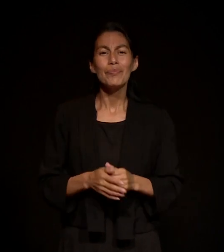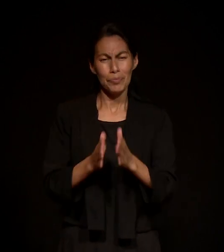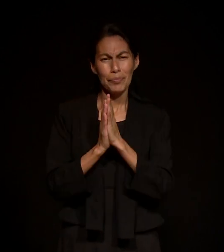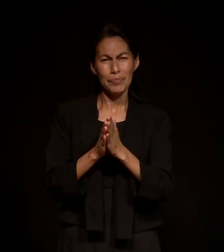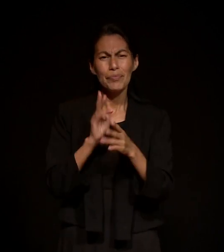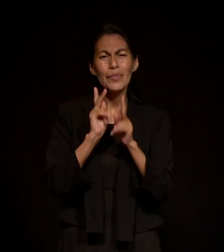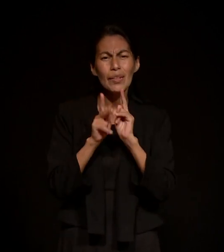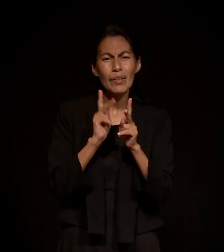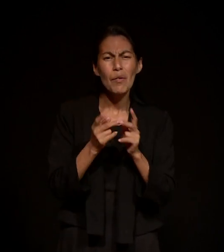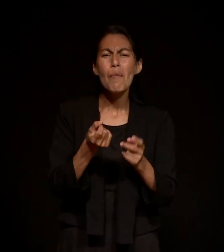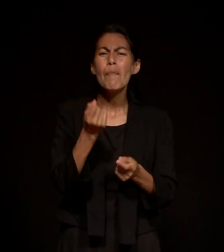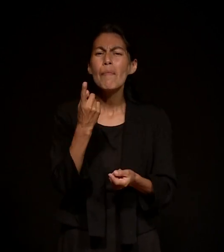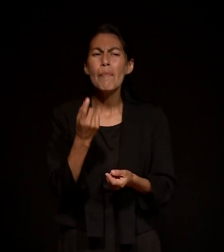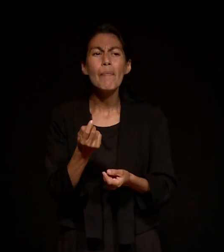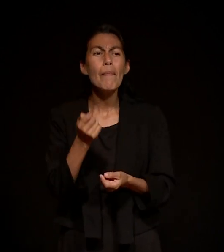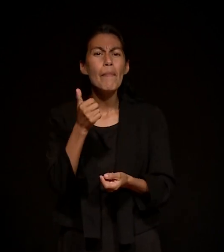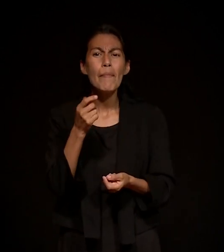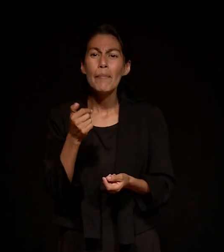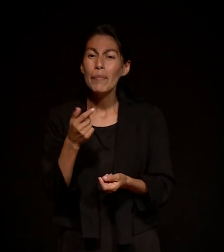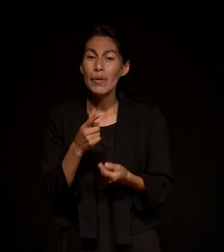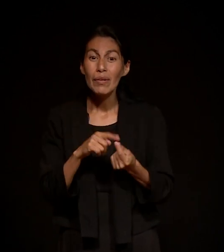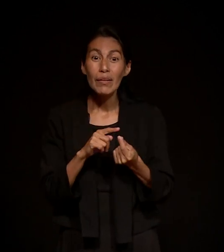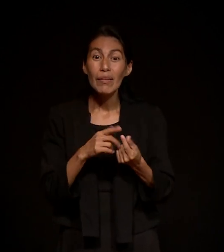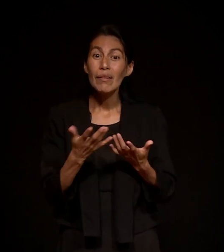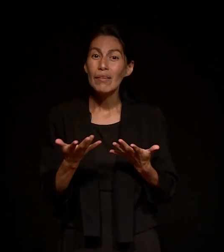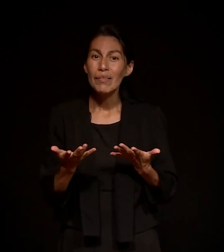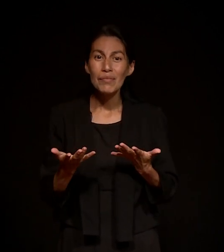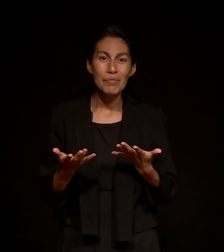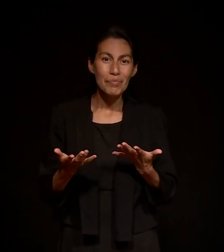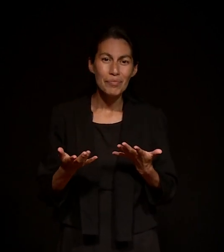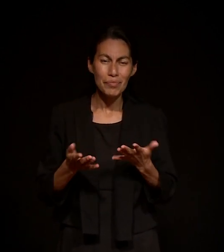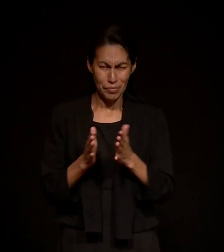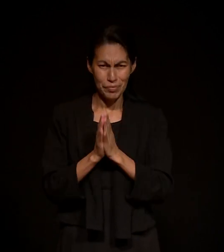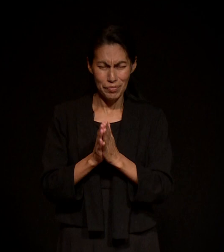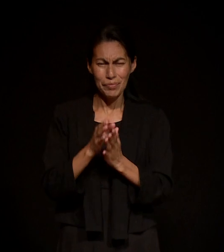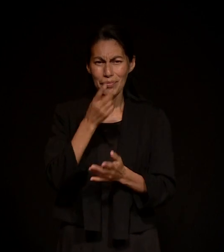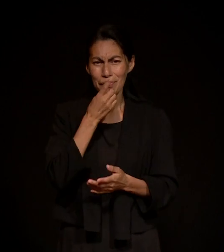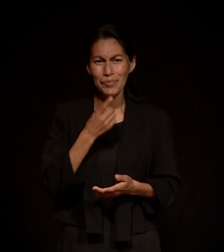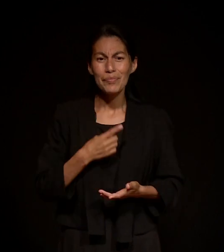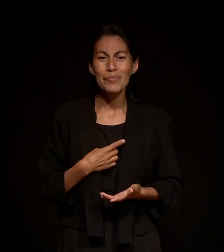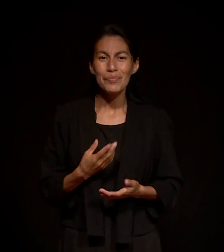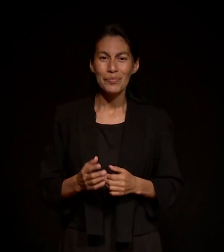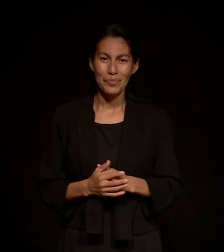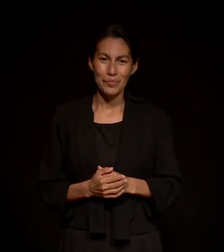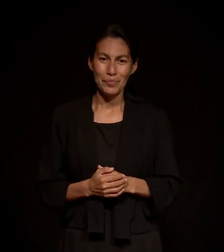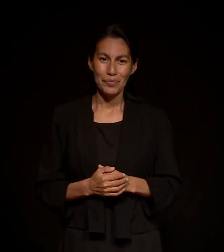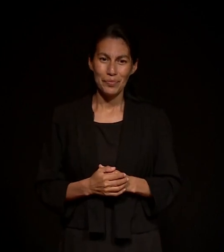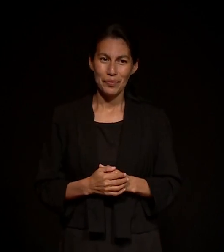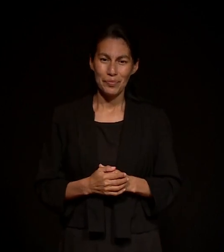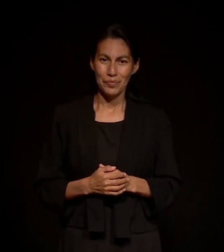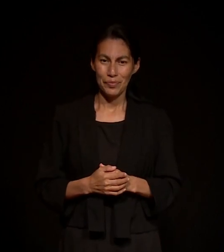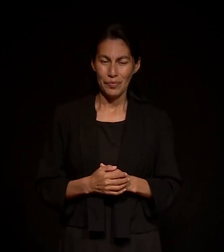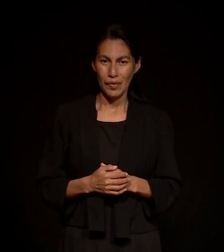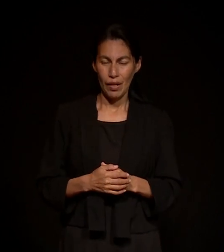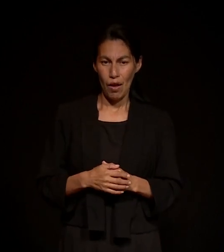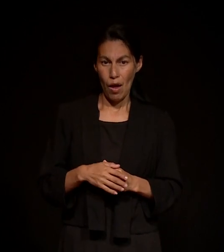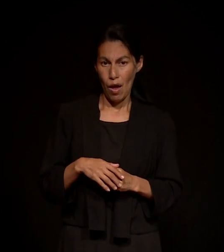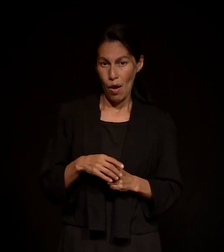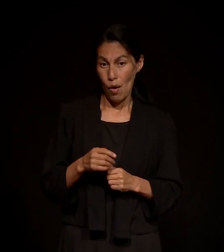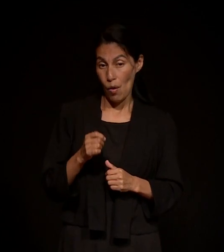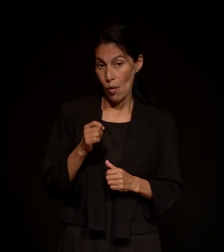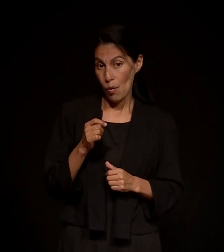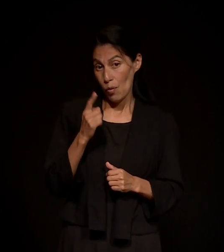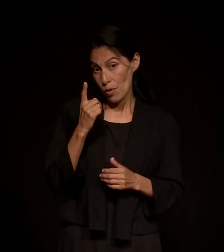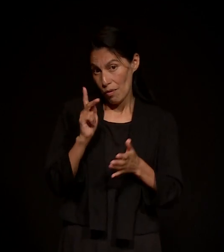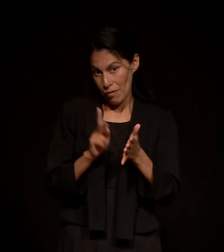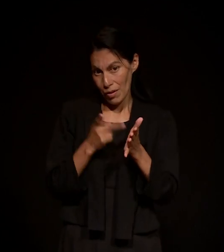Cuéntanos algo de la oración. ¿Quién quiere ser el conocido? Cuéntanos algo de la oración. Pues una